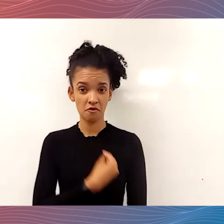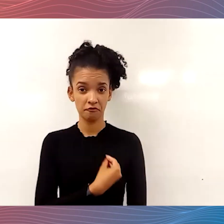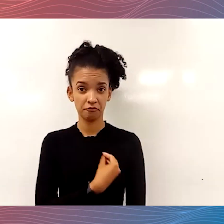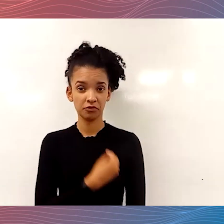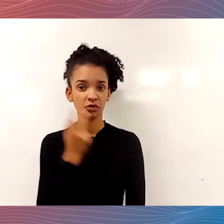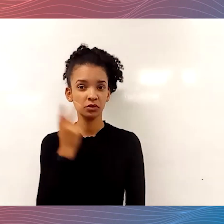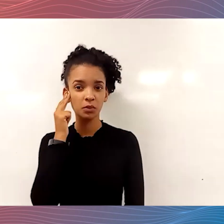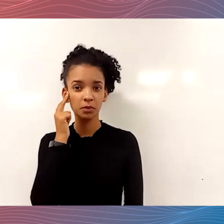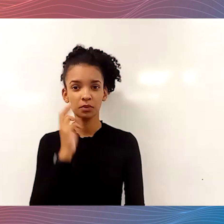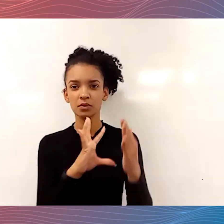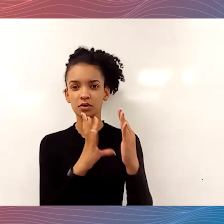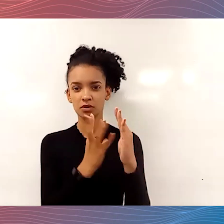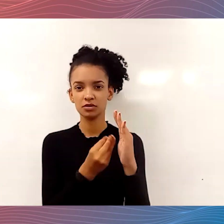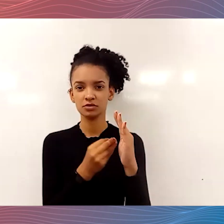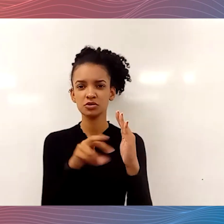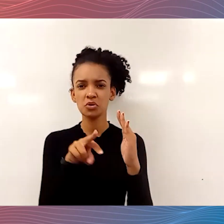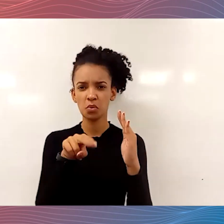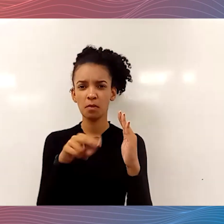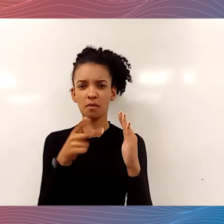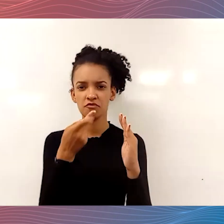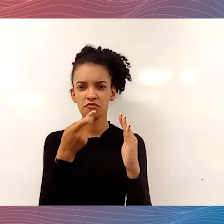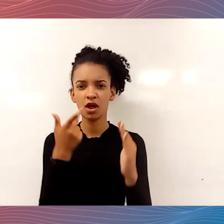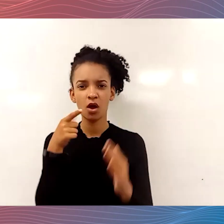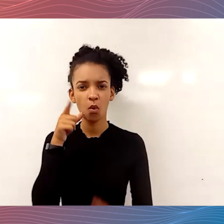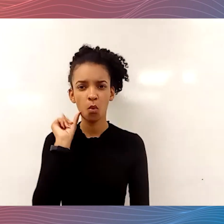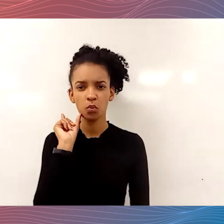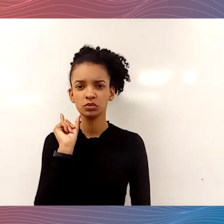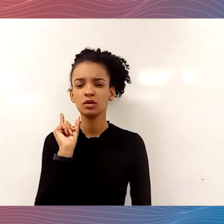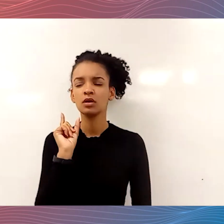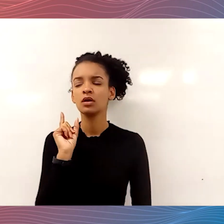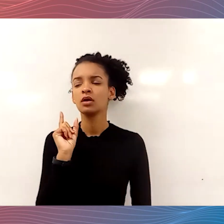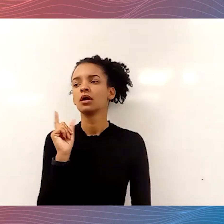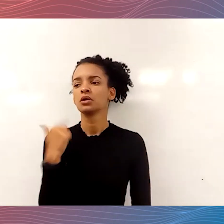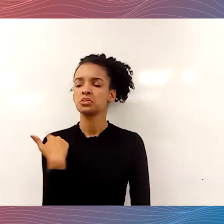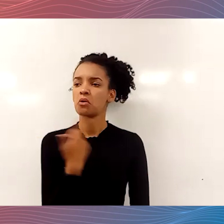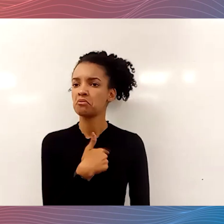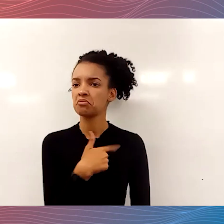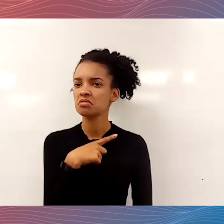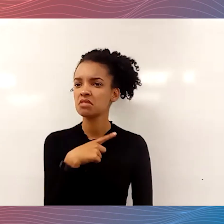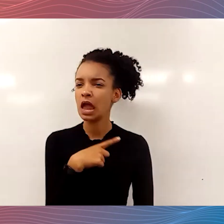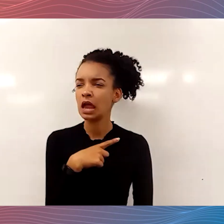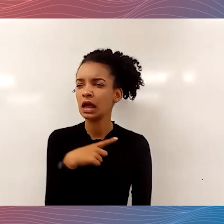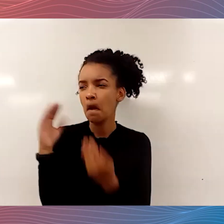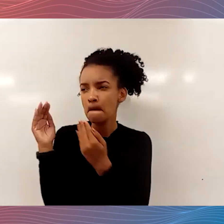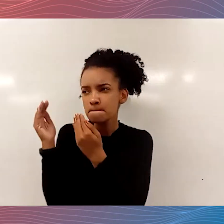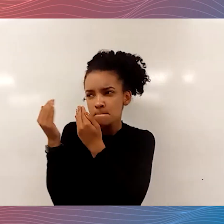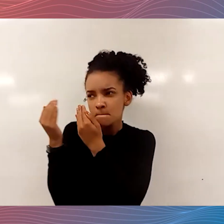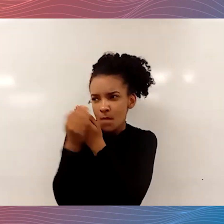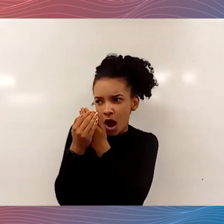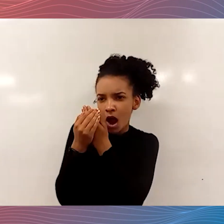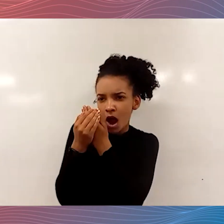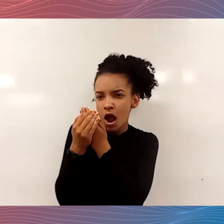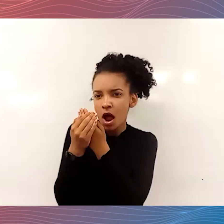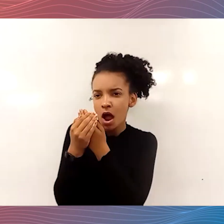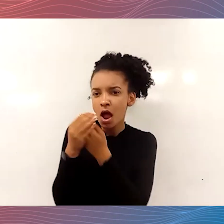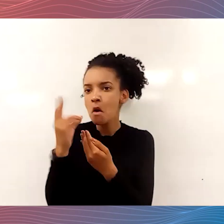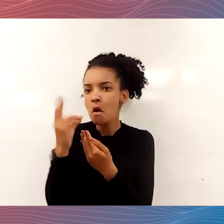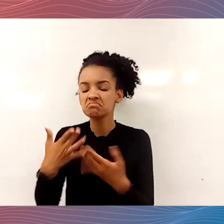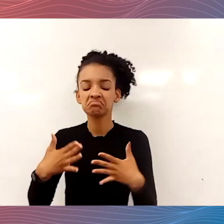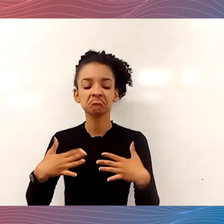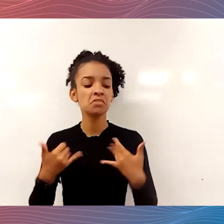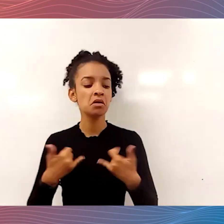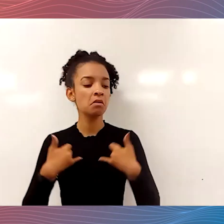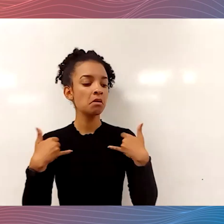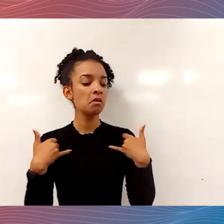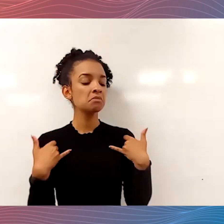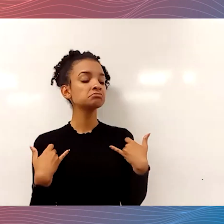né? Nós temos nossas capas de nosso status na igreja, nossa posição na igreja,